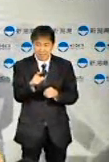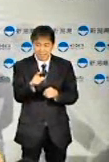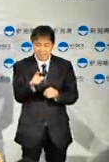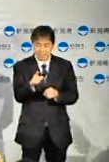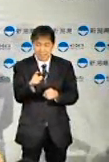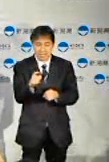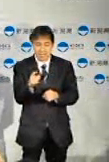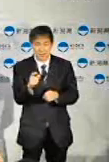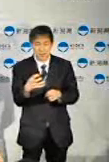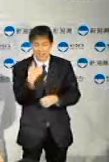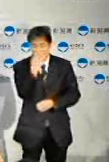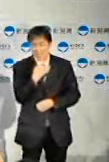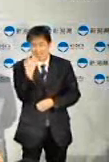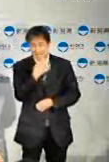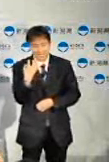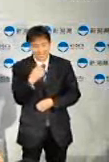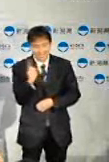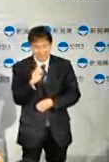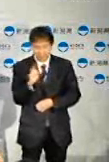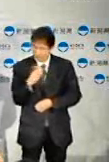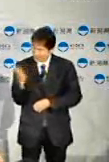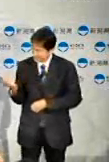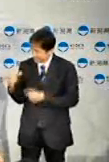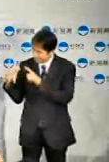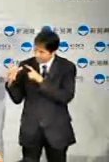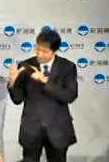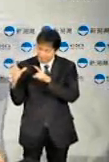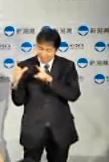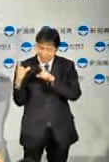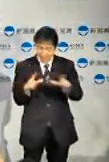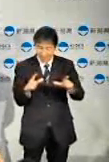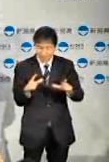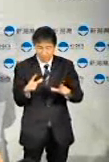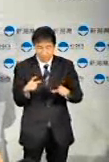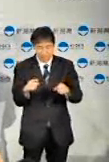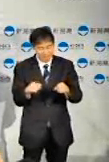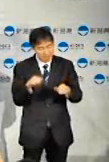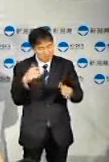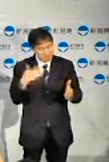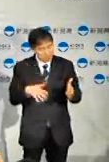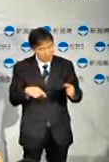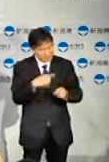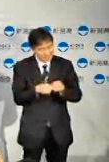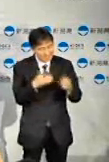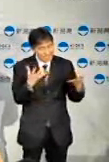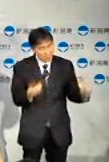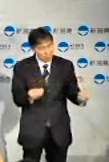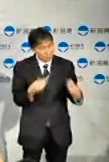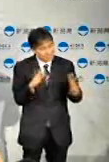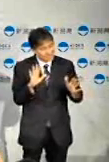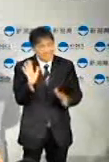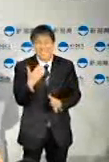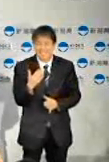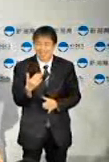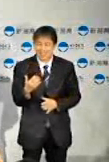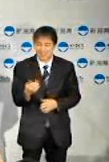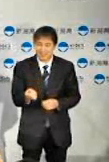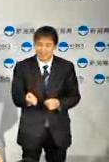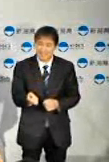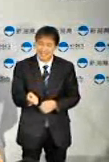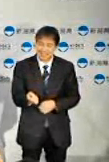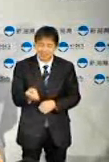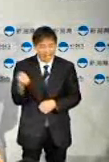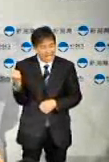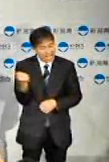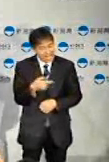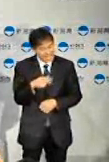漢字で表すか。 漢字まだ1年経ってない、年が明けてないのであれですけど、気が